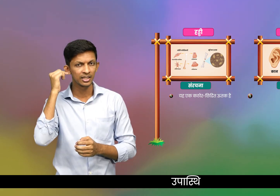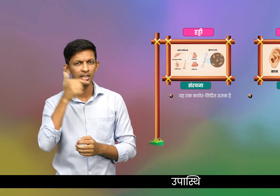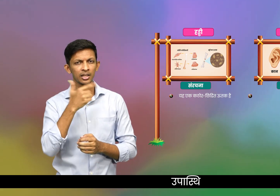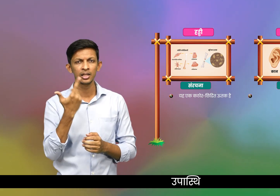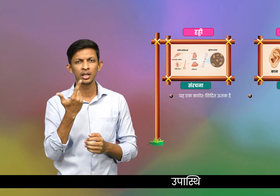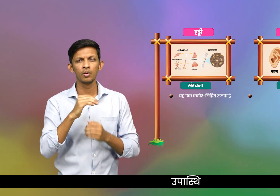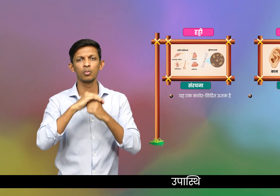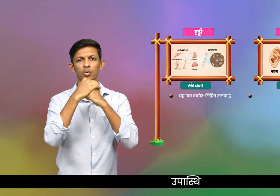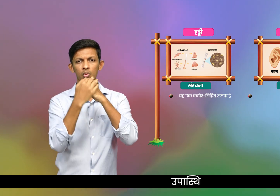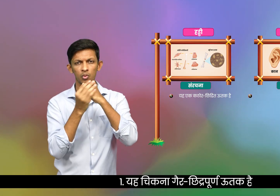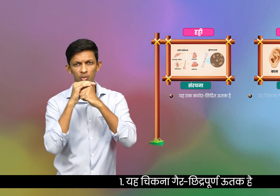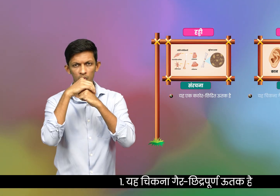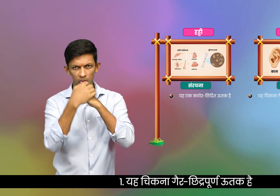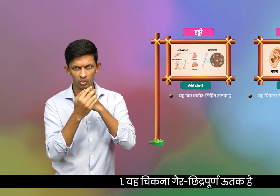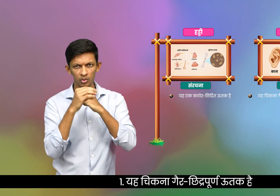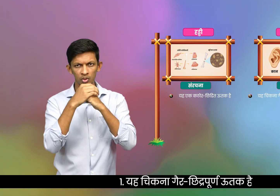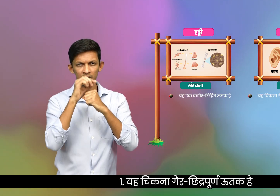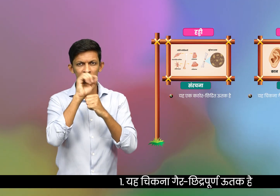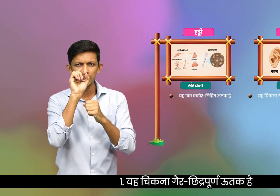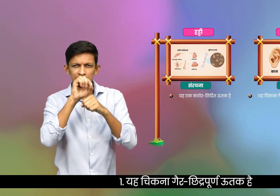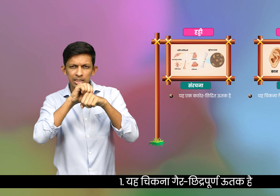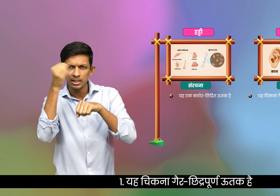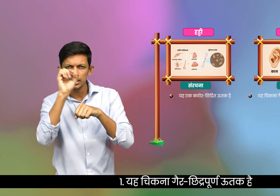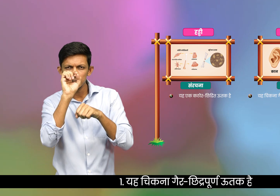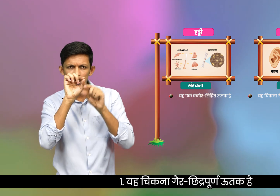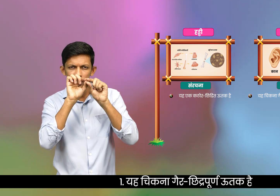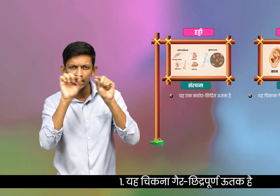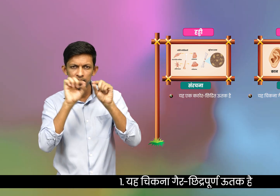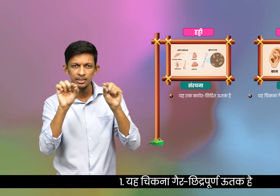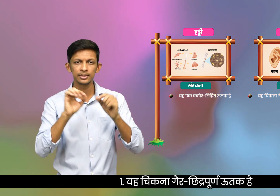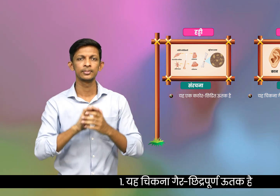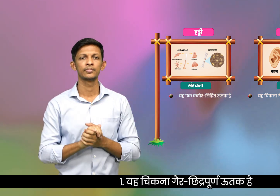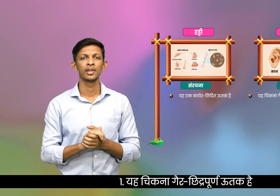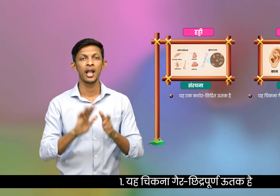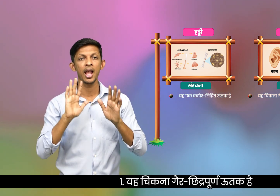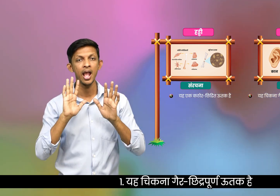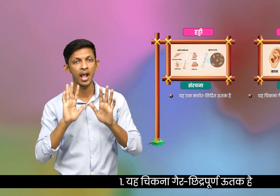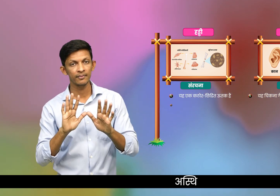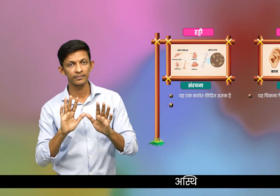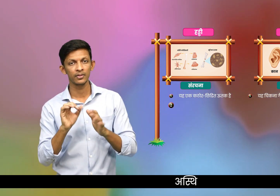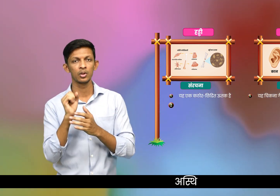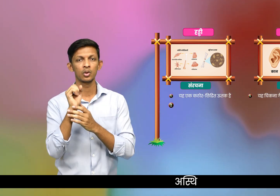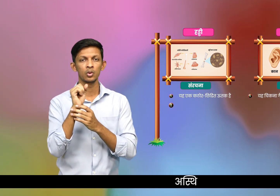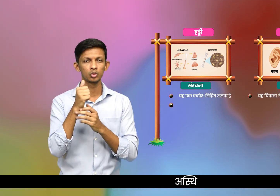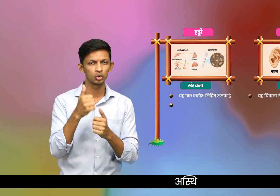उपस्थित। संरचना। पहला, यह चिकना गैर छिद्रपूर्ण ऊतक है।